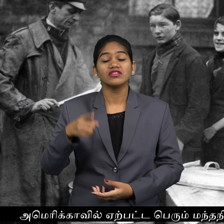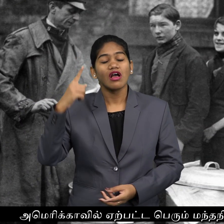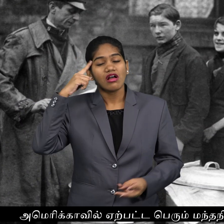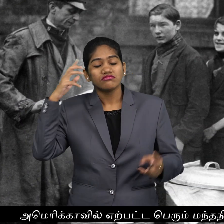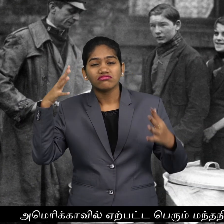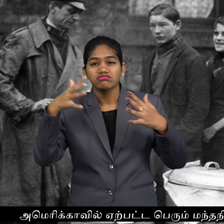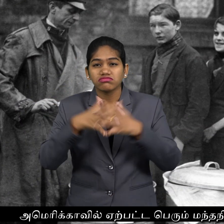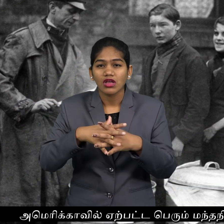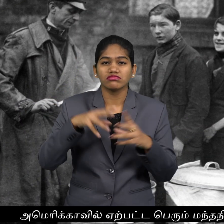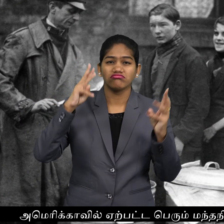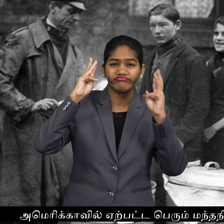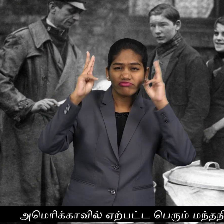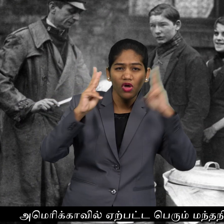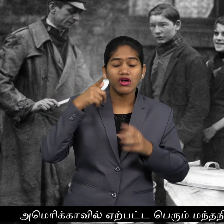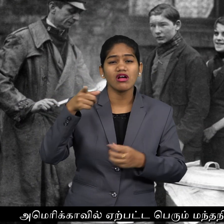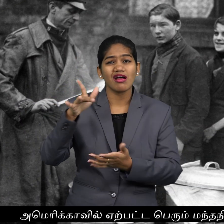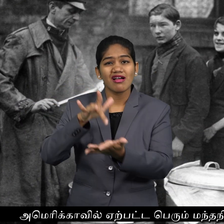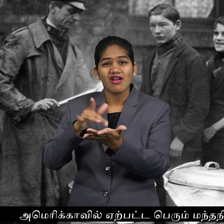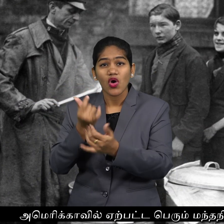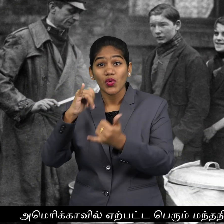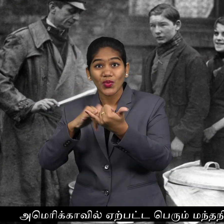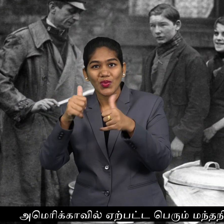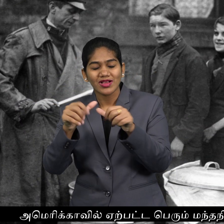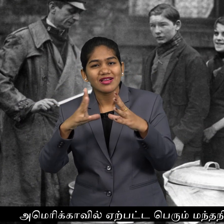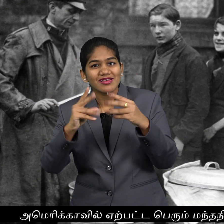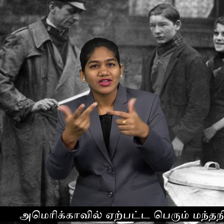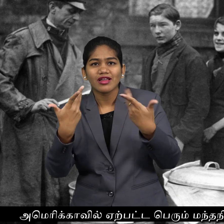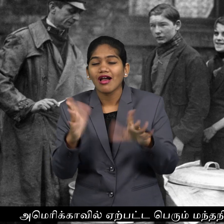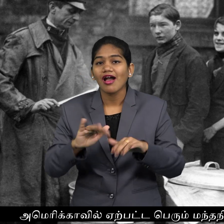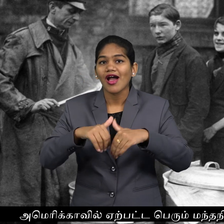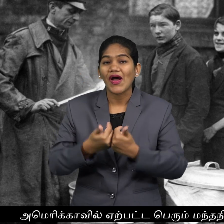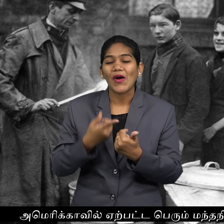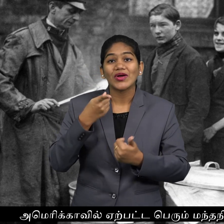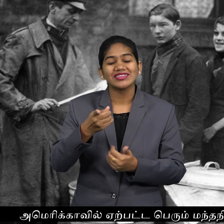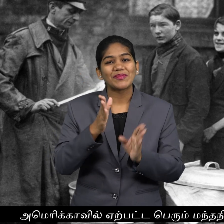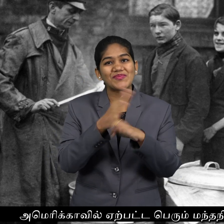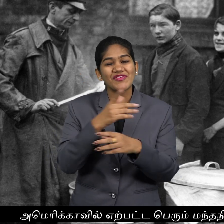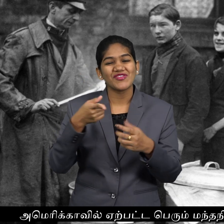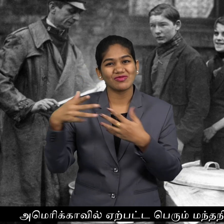அமெரிக்காவில் ஏற்பட்ட பெரும் மந்தநிலை போரின் உதவியுடன் தீர்க்கப்பட்டது.